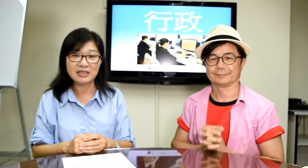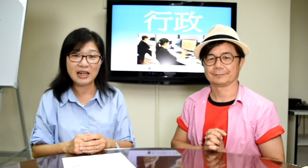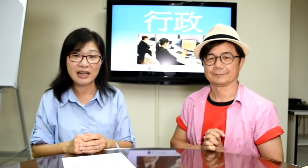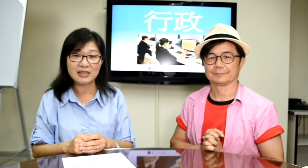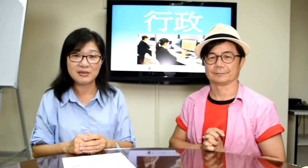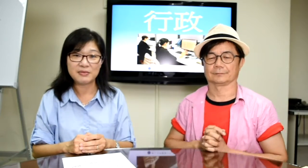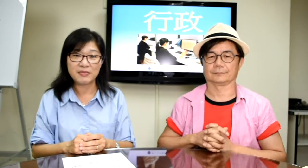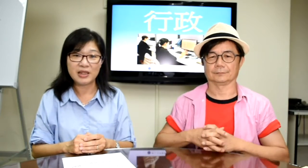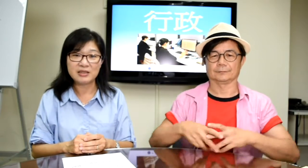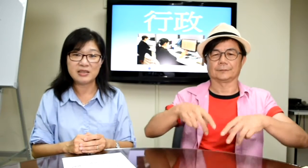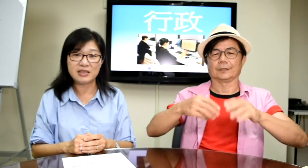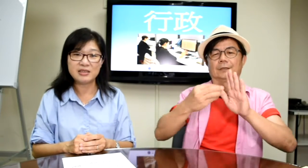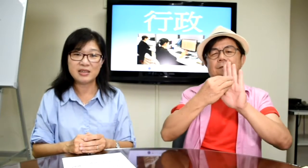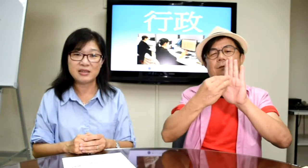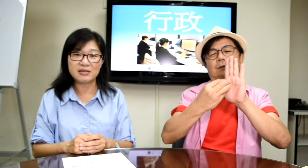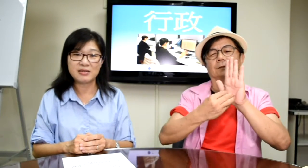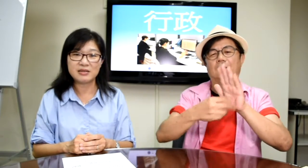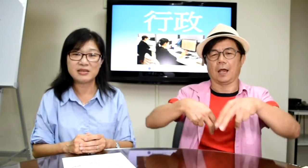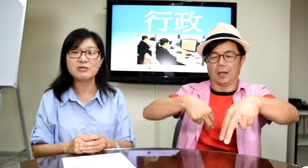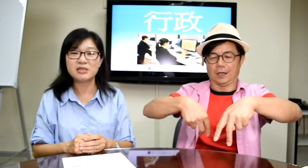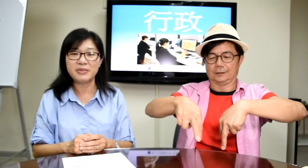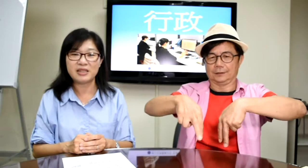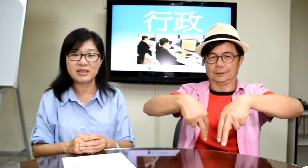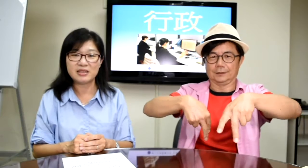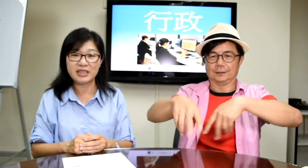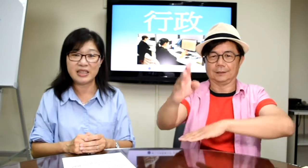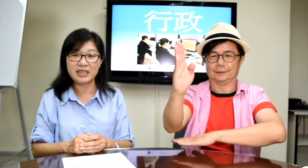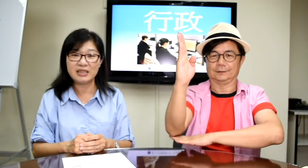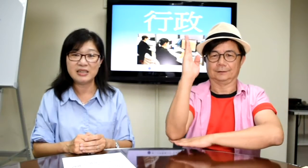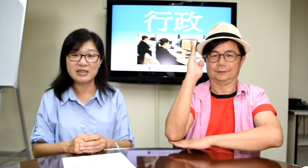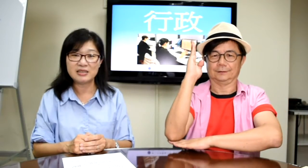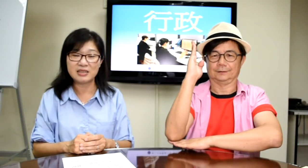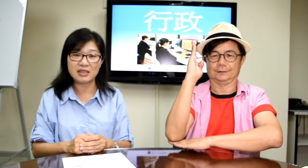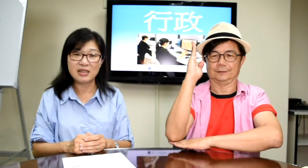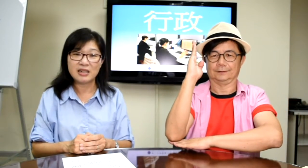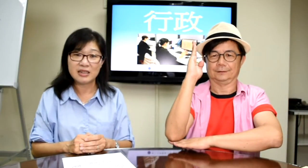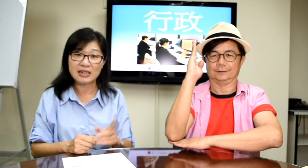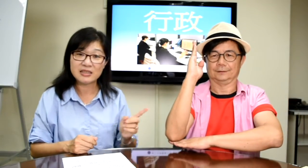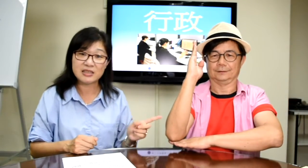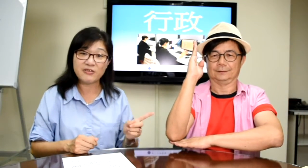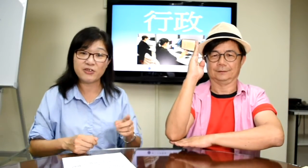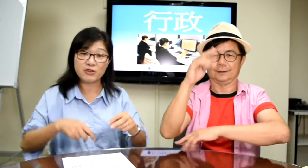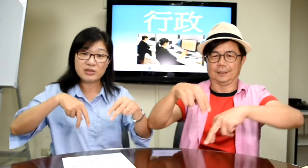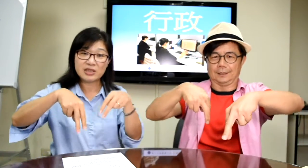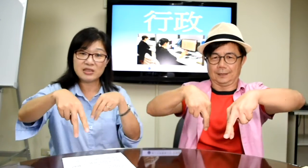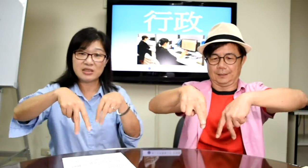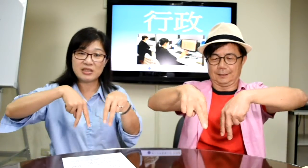来。行政，照字面，行政，刚刚这是政府，这个是行